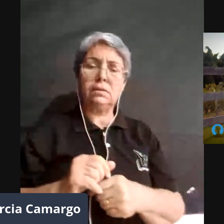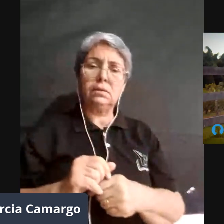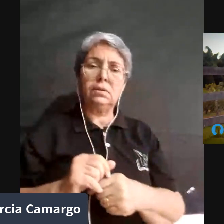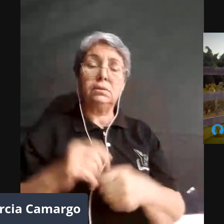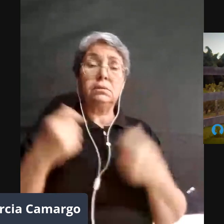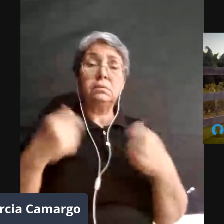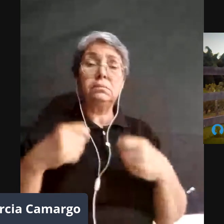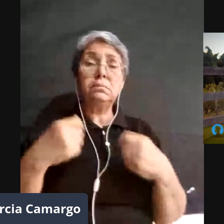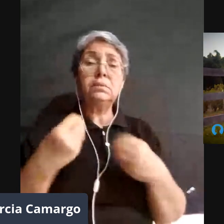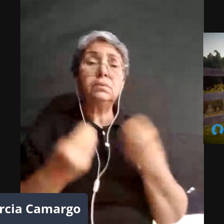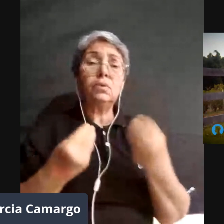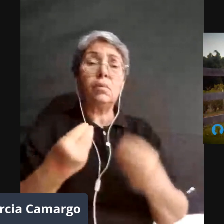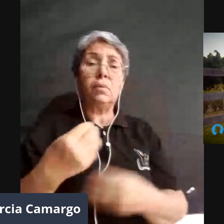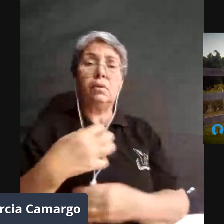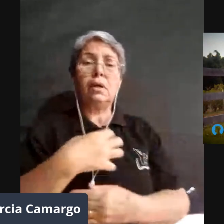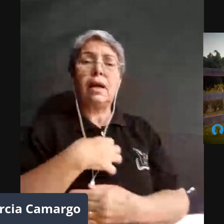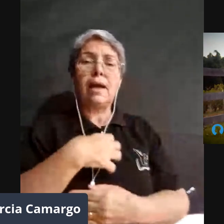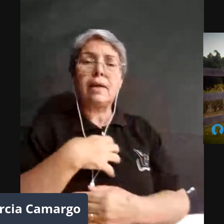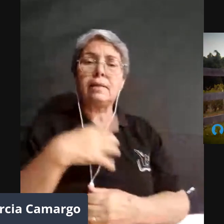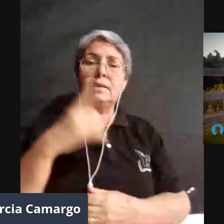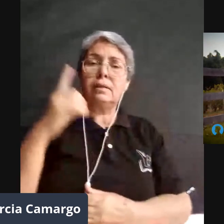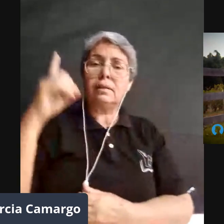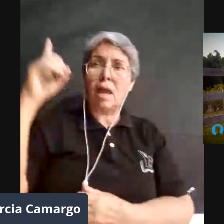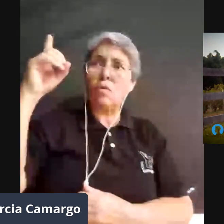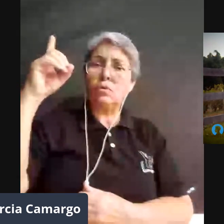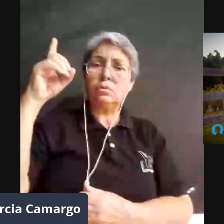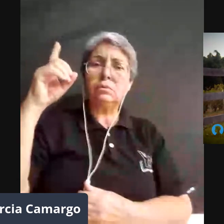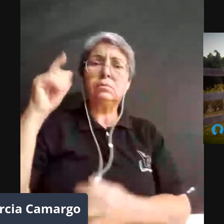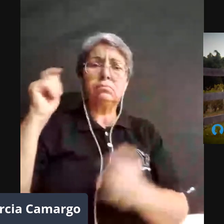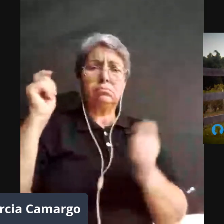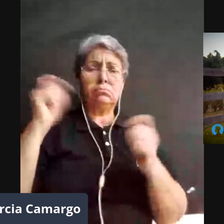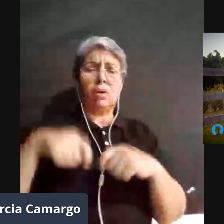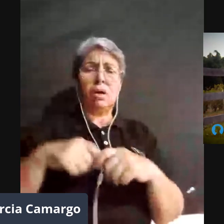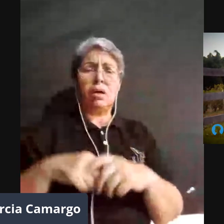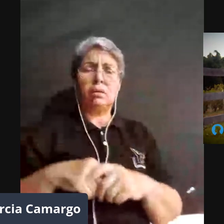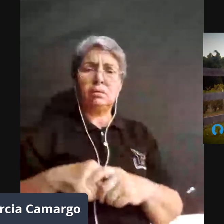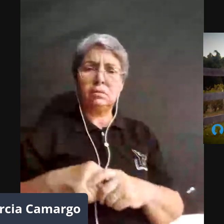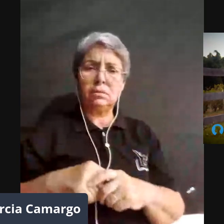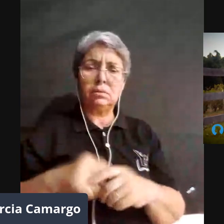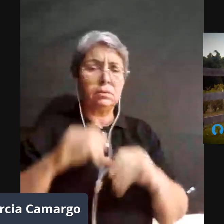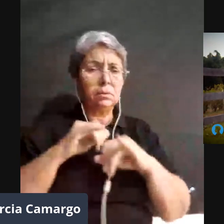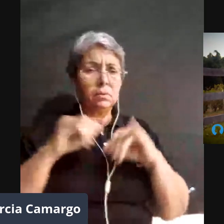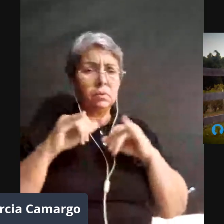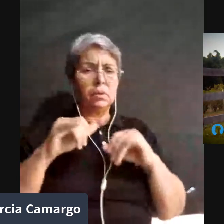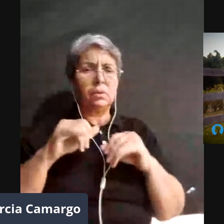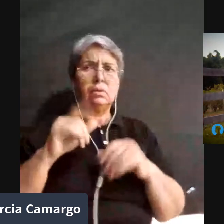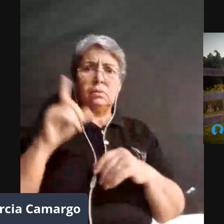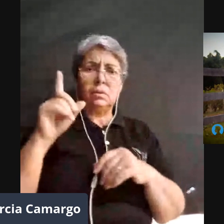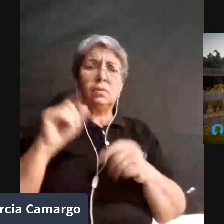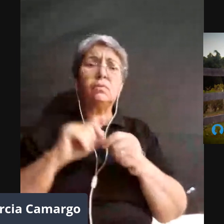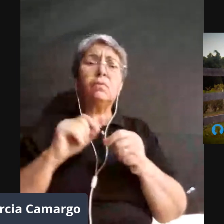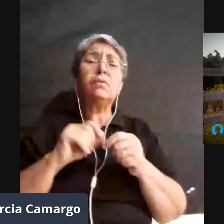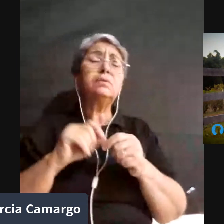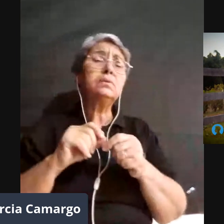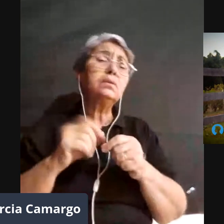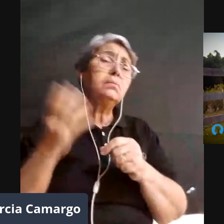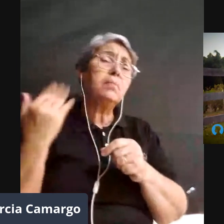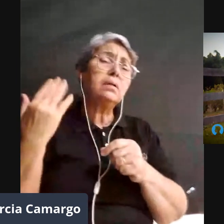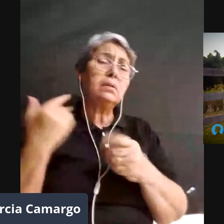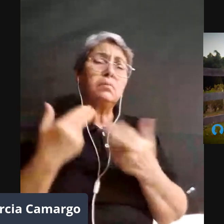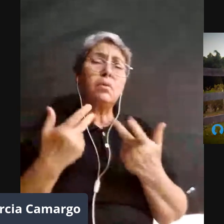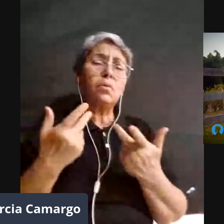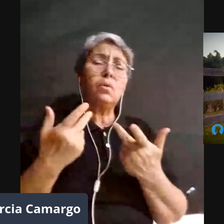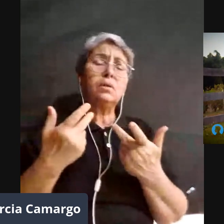seu próprio caráter. Porque se Ele já poderia ter agido, se Ele já poderia ter feito algo de qualquer forma, de qualquer